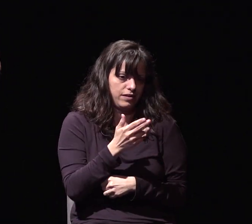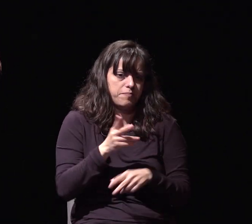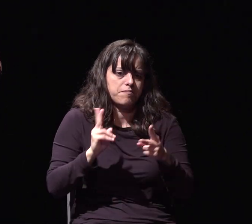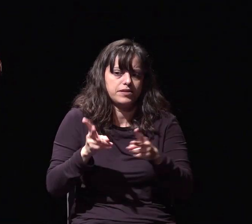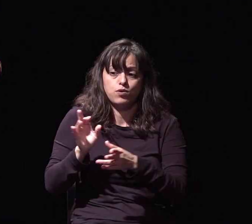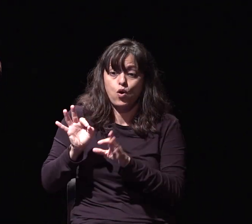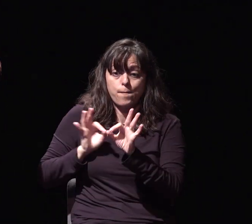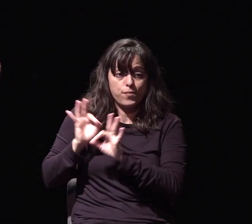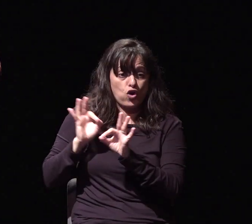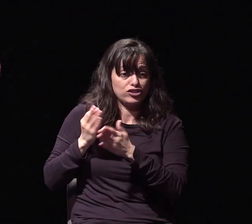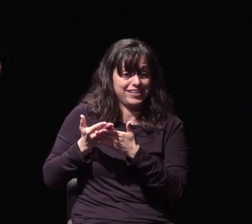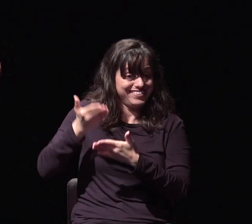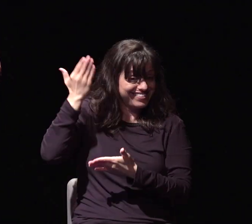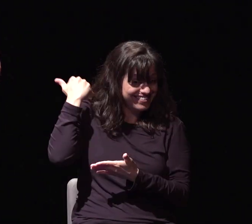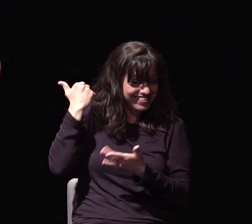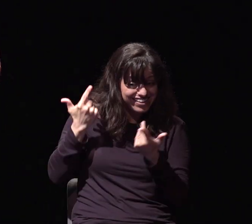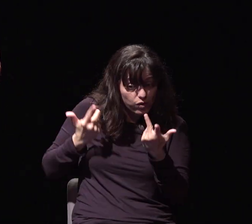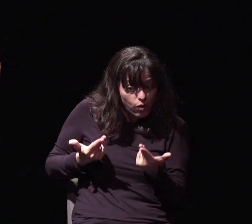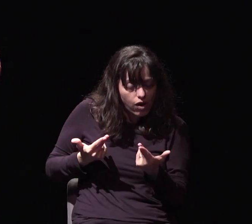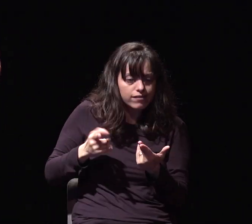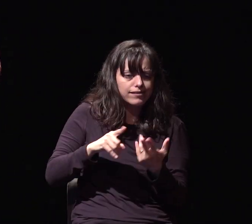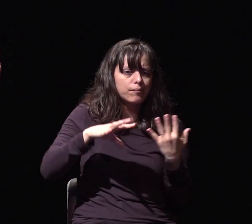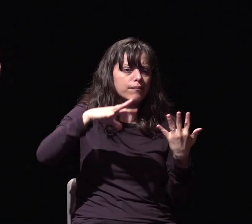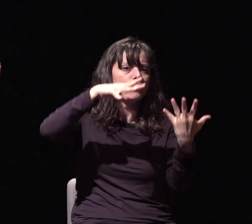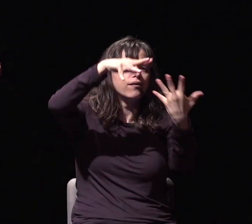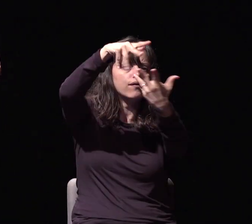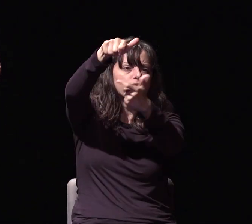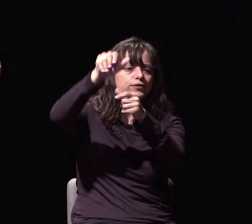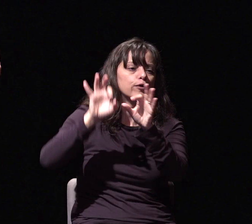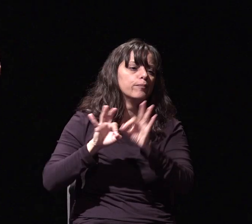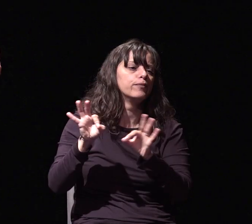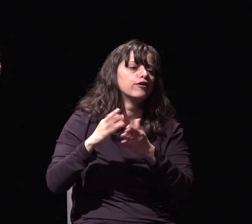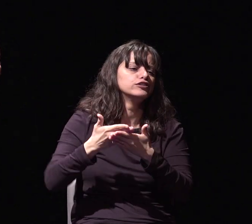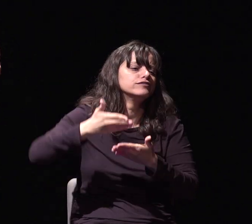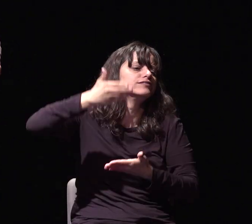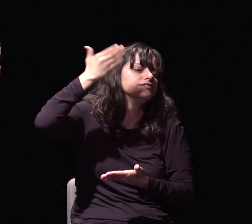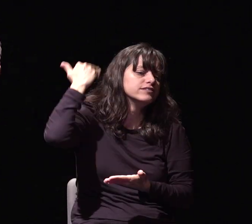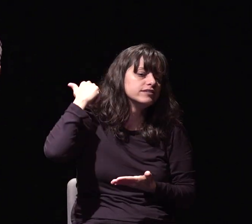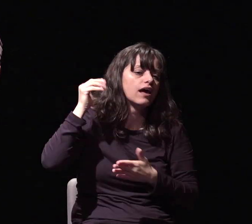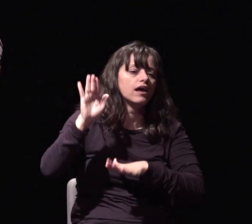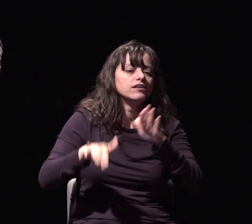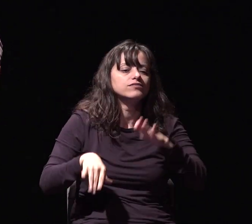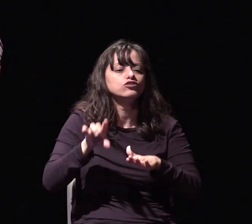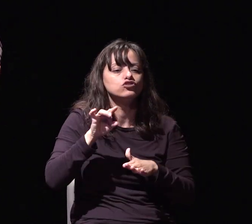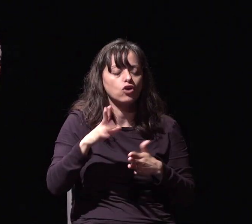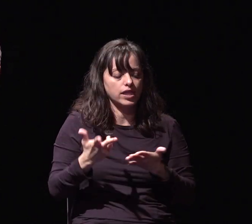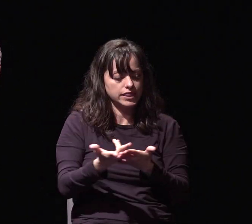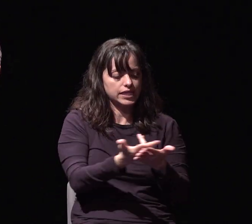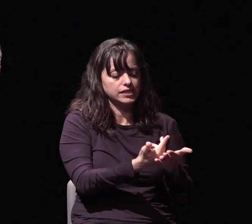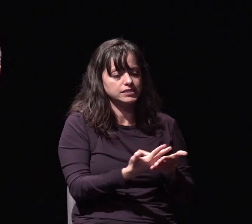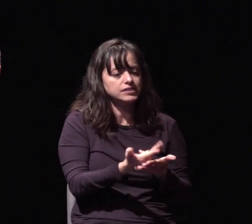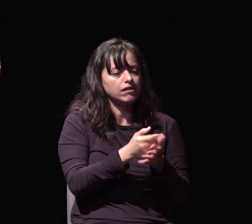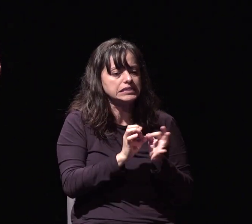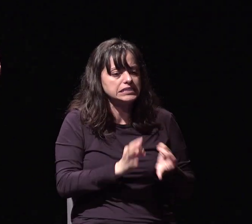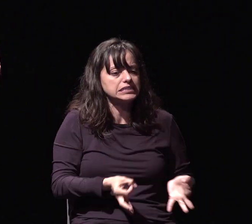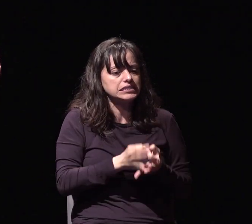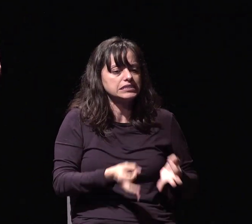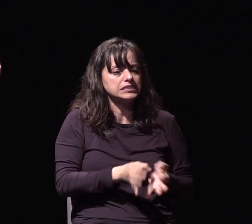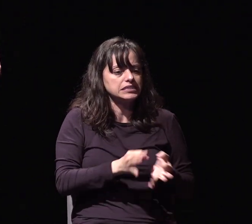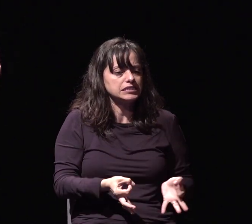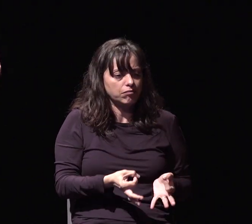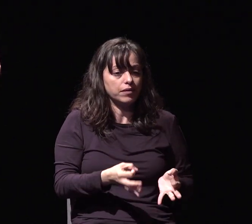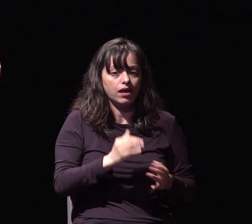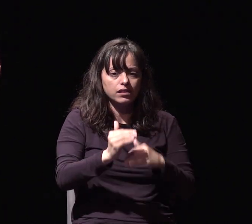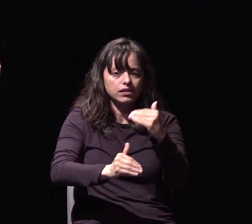um projeto, né, como tem se feito no mundo inteiro, pegar projetos, ou às vezes apenas croquis, desenhos muito preliminares,